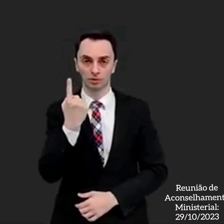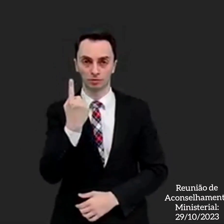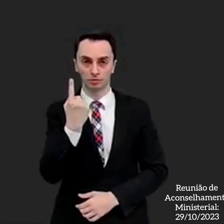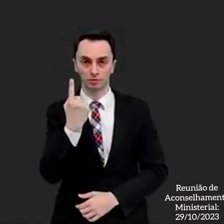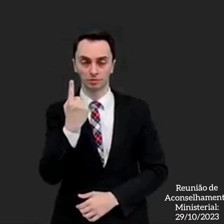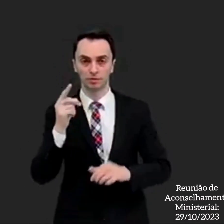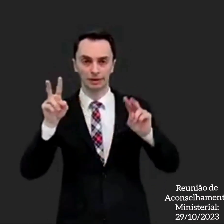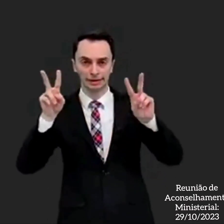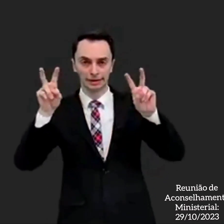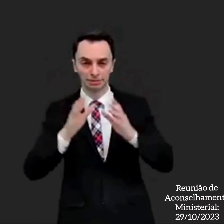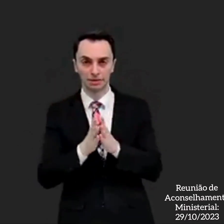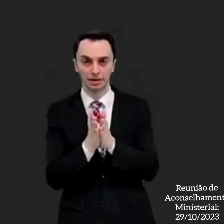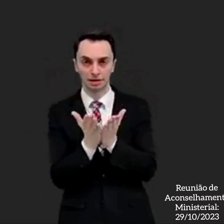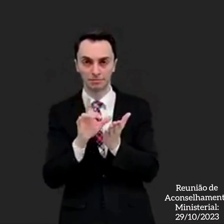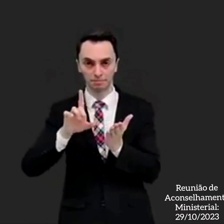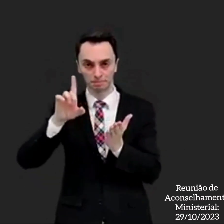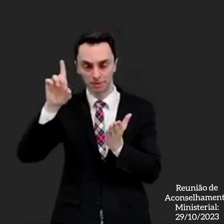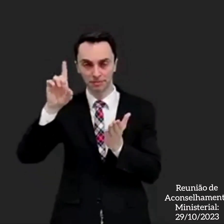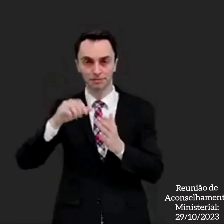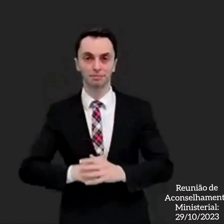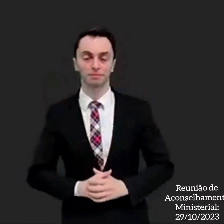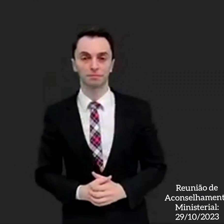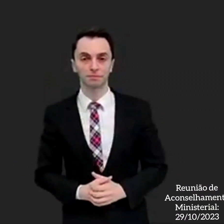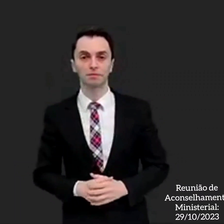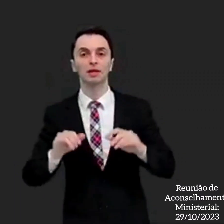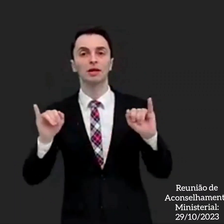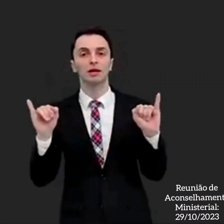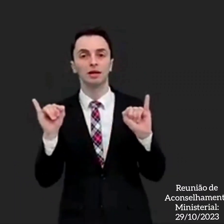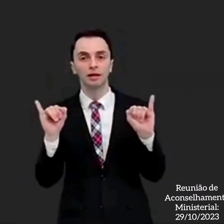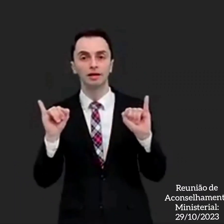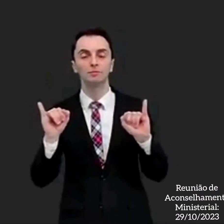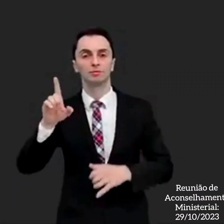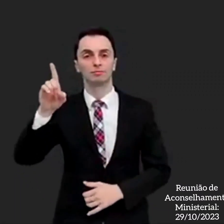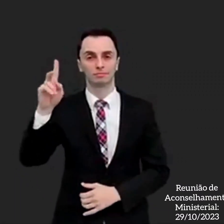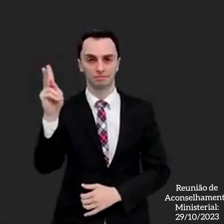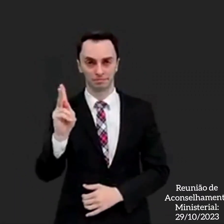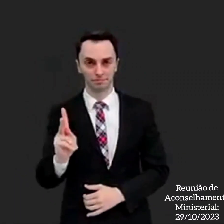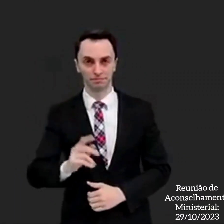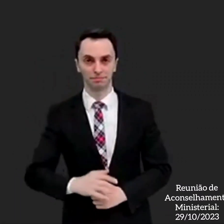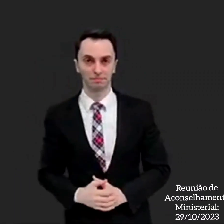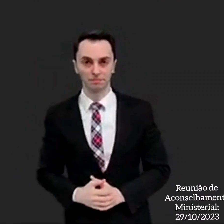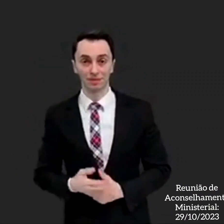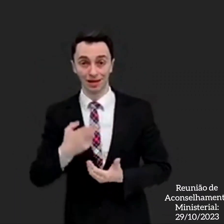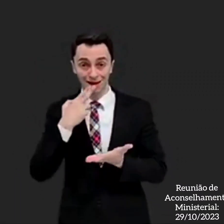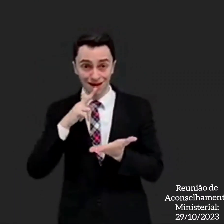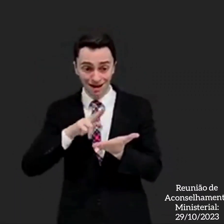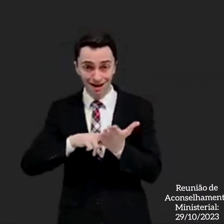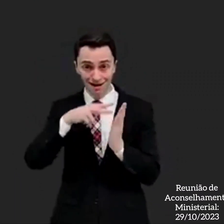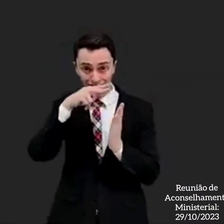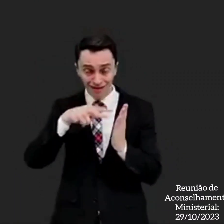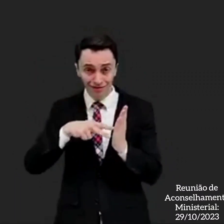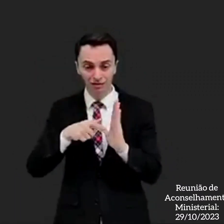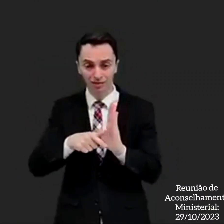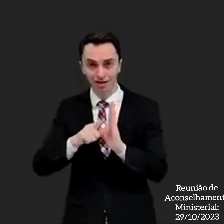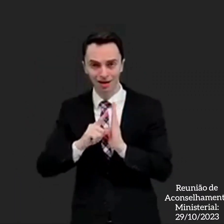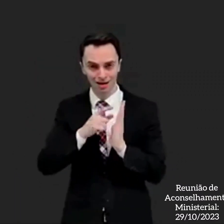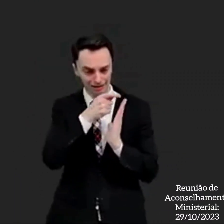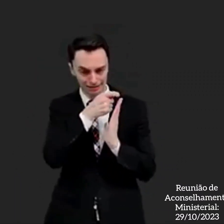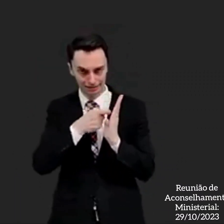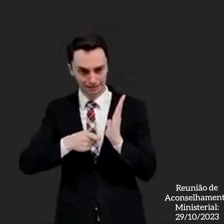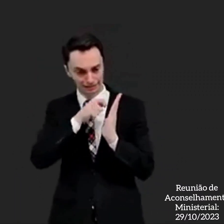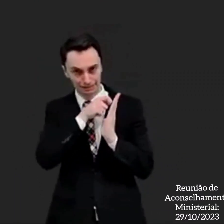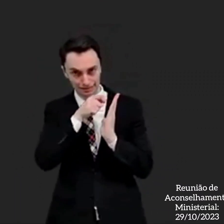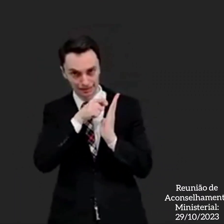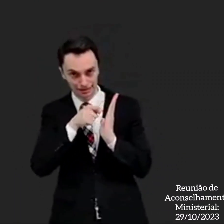Bíblia Sagrada. Cara Irmandade, a paz de Deus. A presente publicação foi elaborada